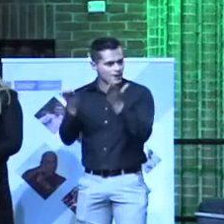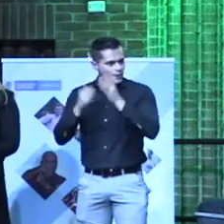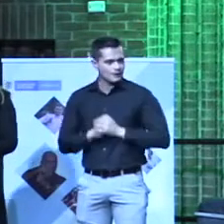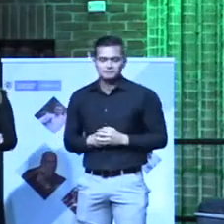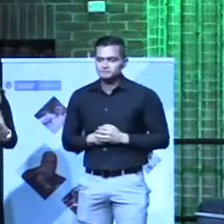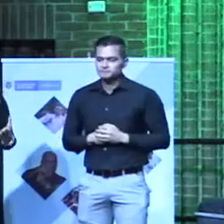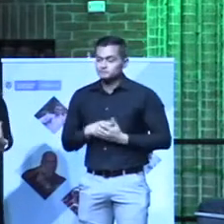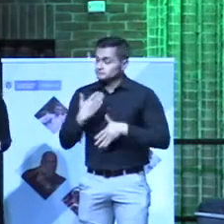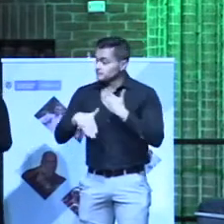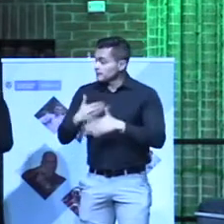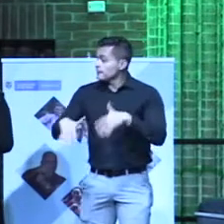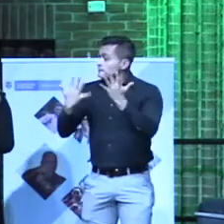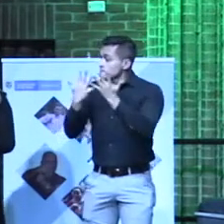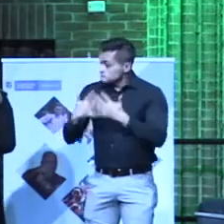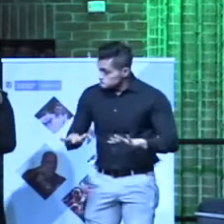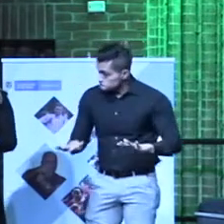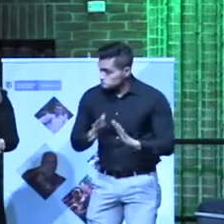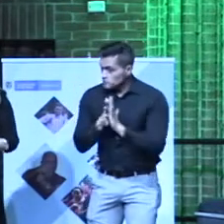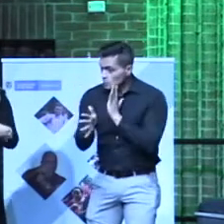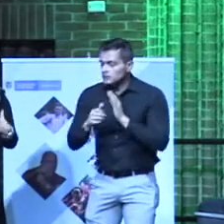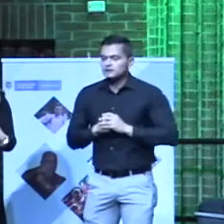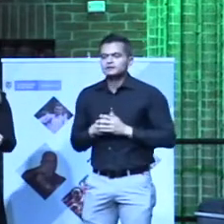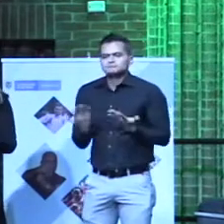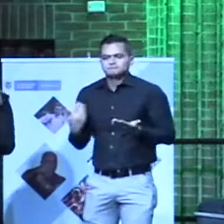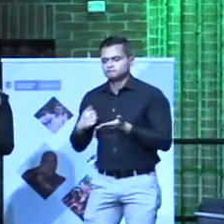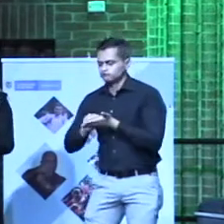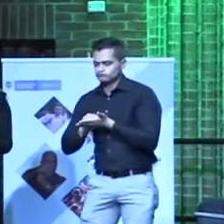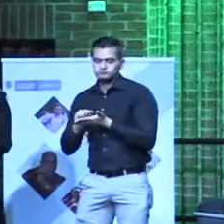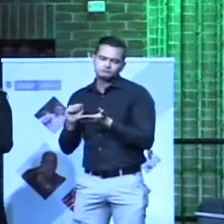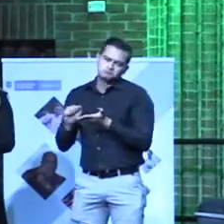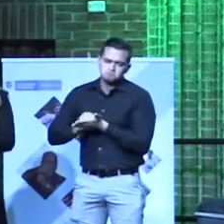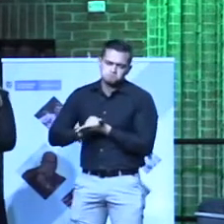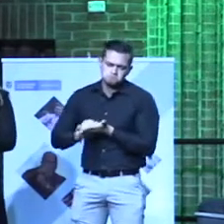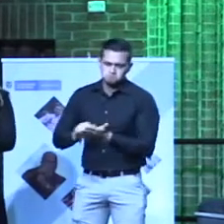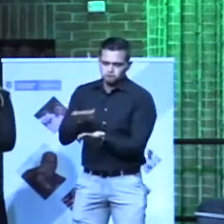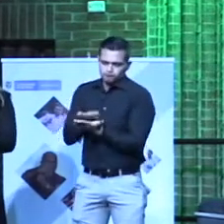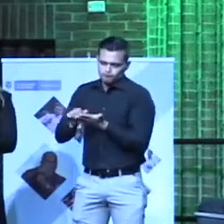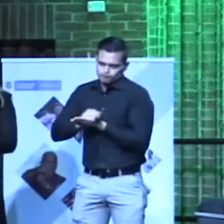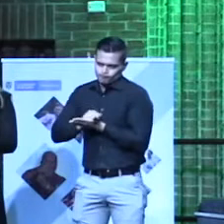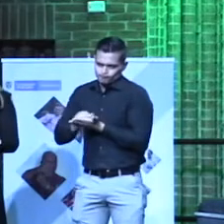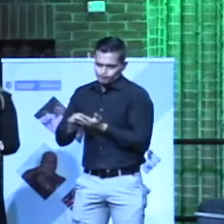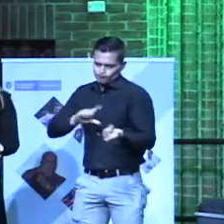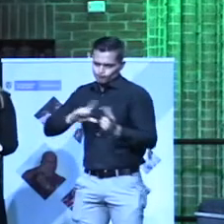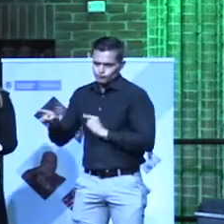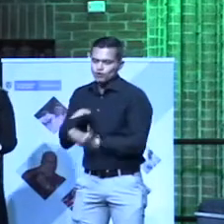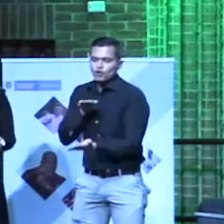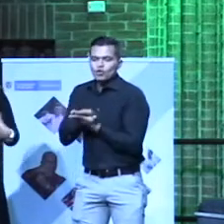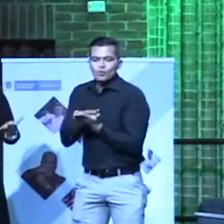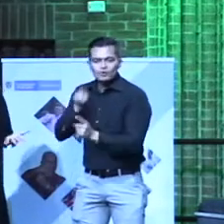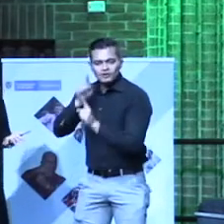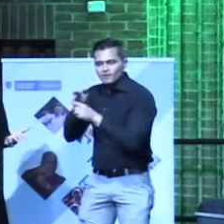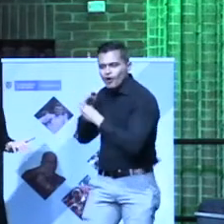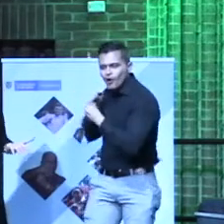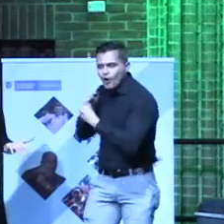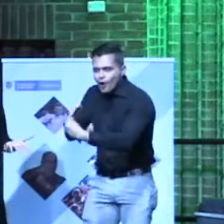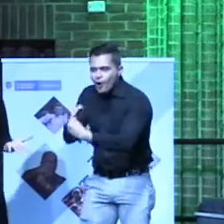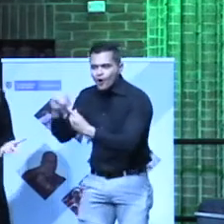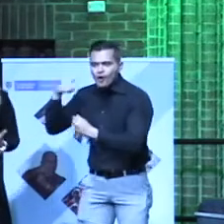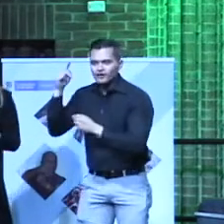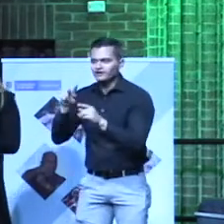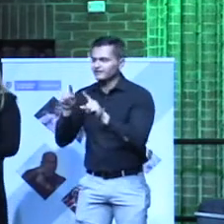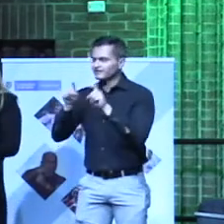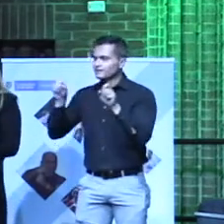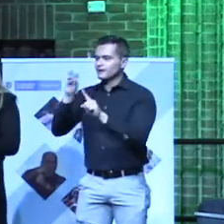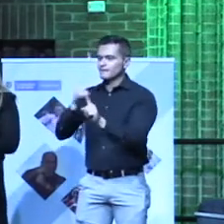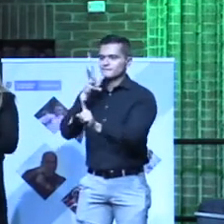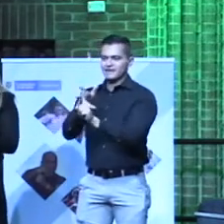finalmente, realizamos un borrador de documento que en este momento también ya lo tenemos listo, que es el documento de orientaciones generales para el PIAR.